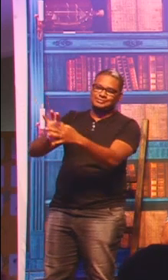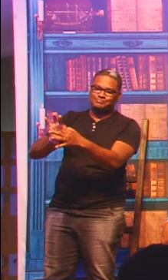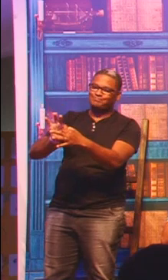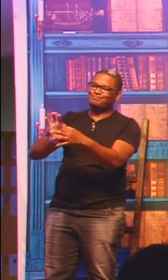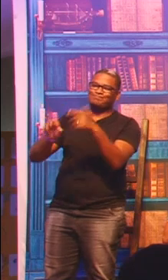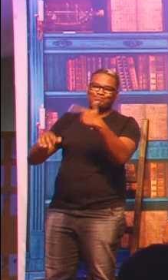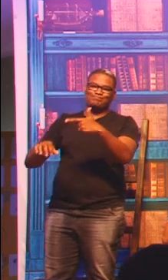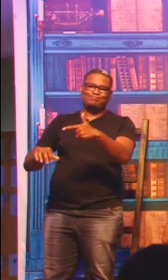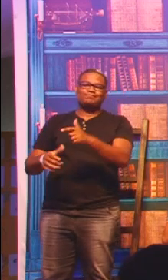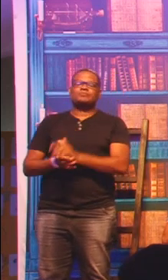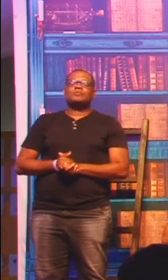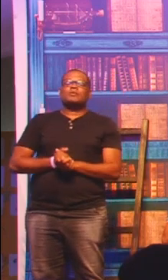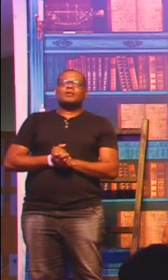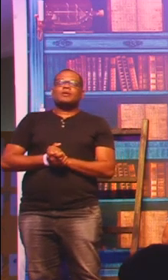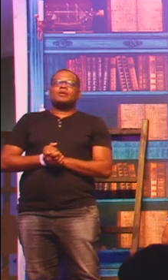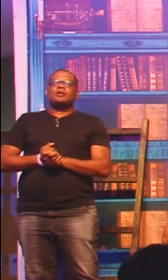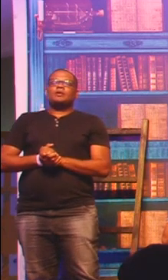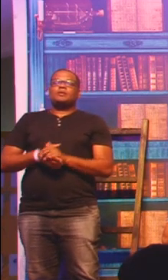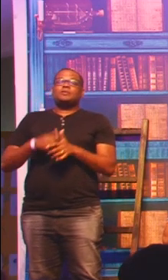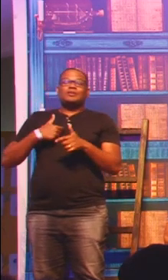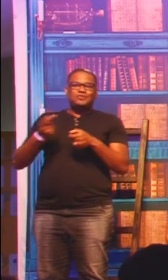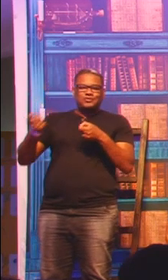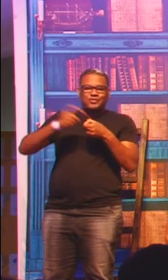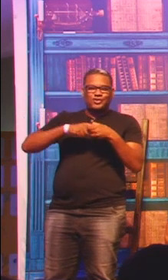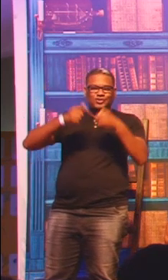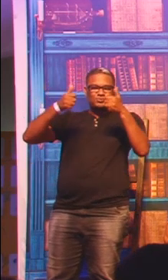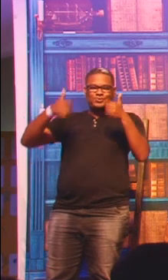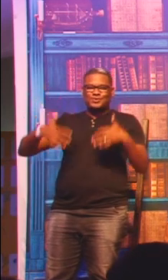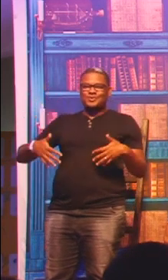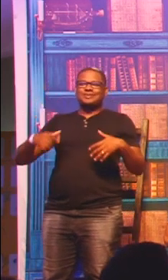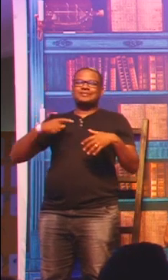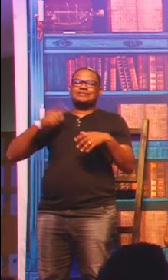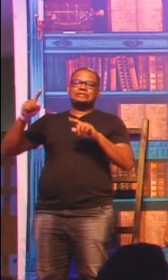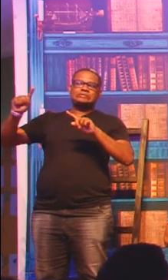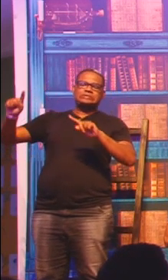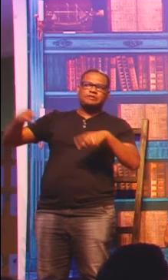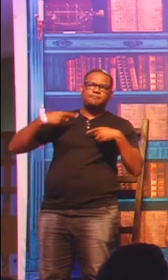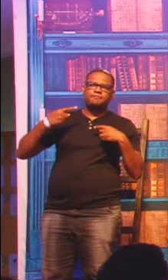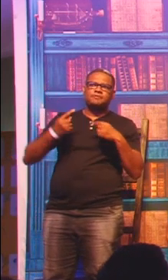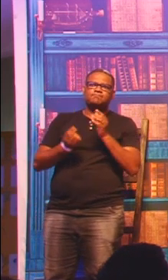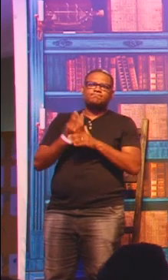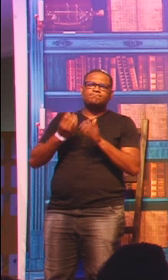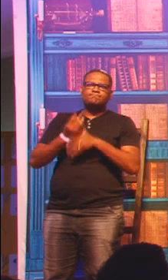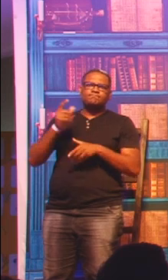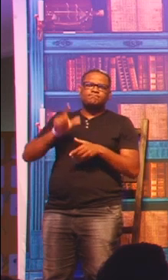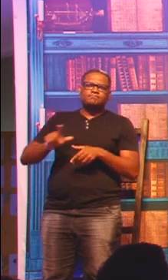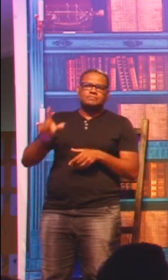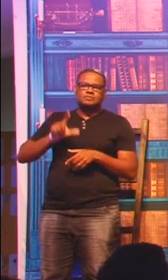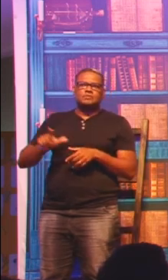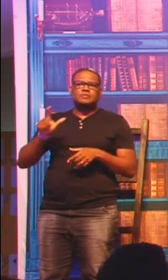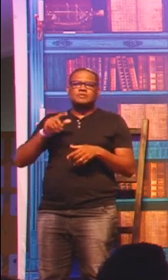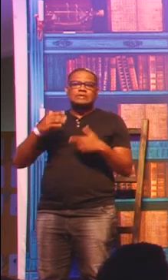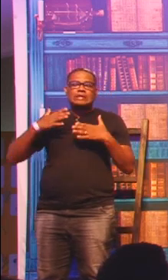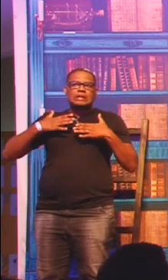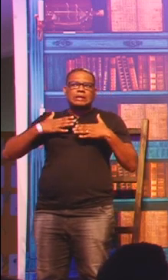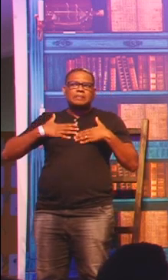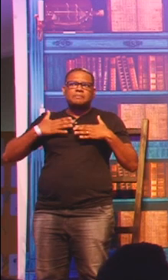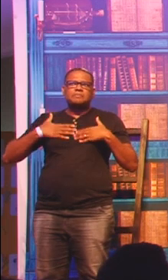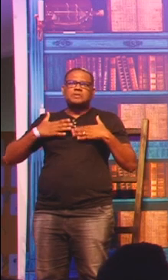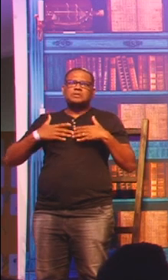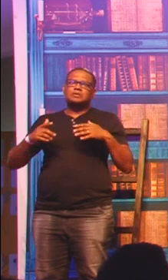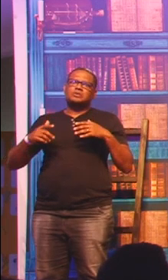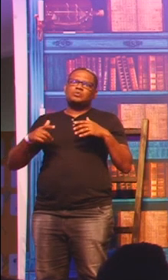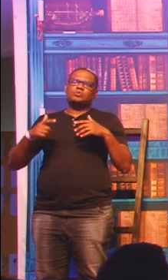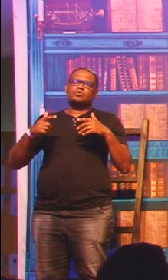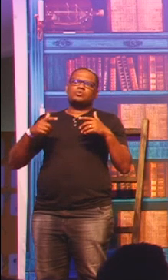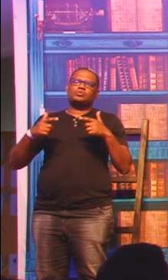Voltando aos desafios da criação literária, eu acho que, falando sobre mim, eu não tenho grandes